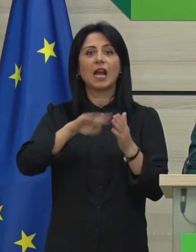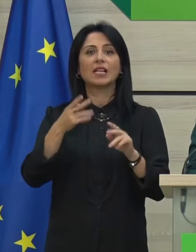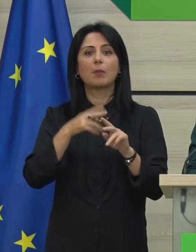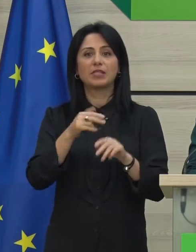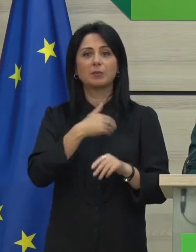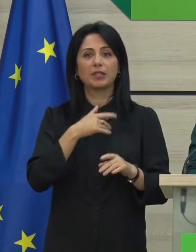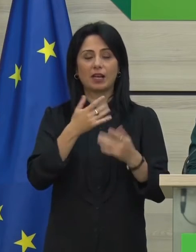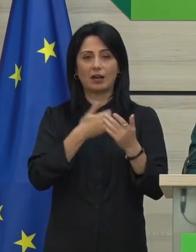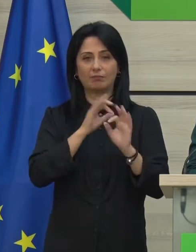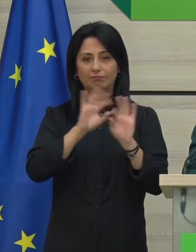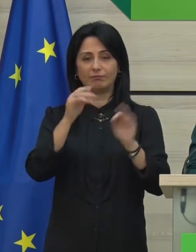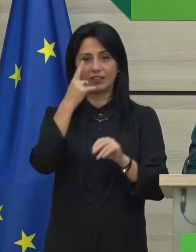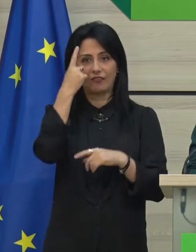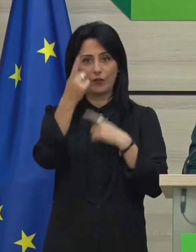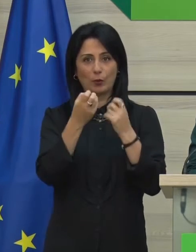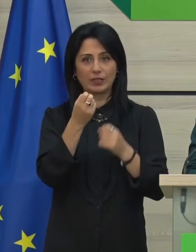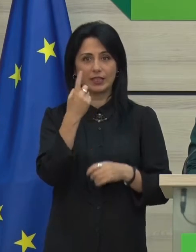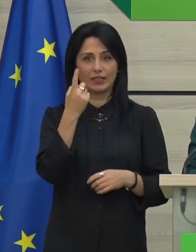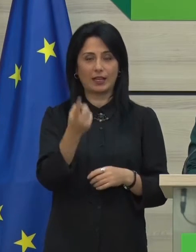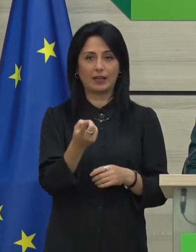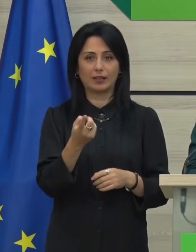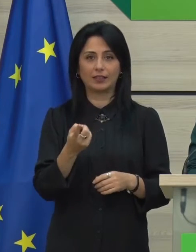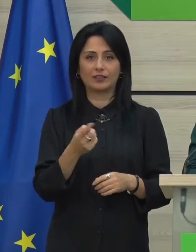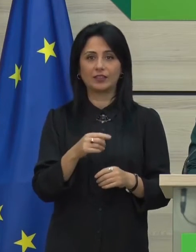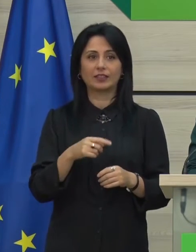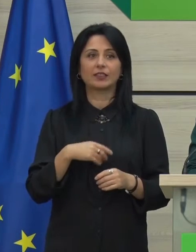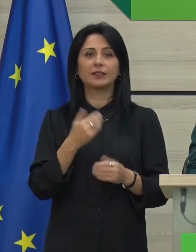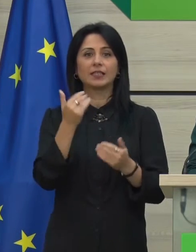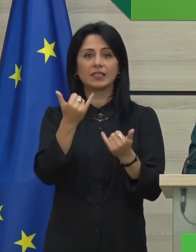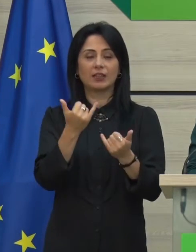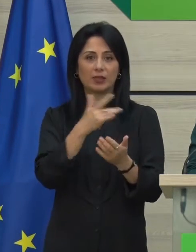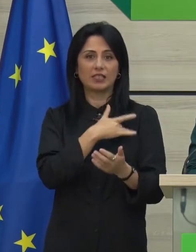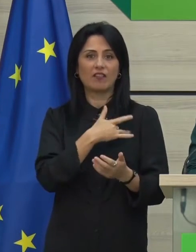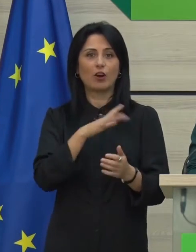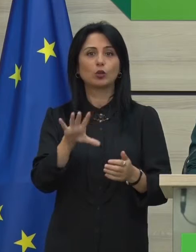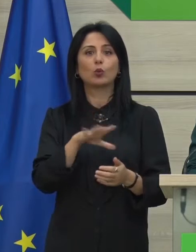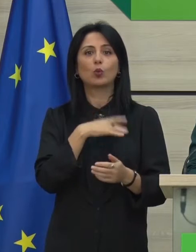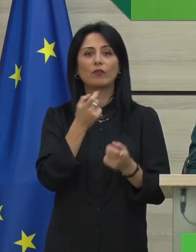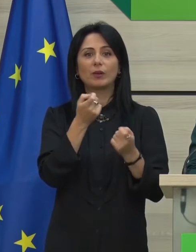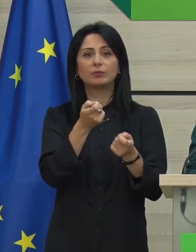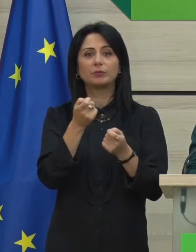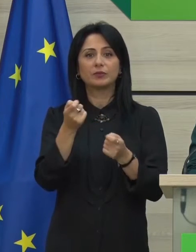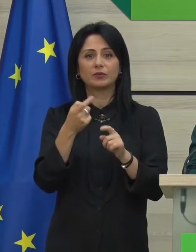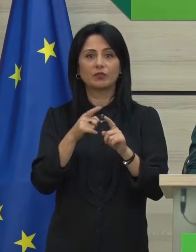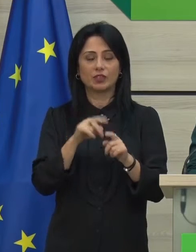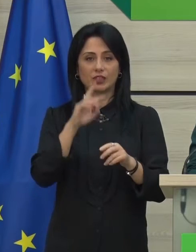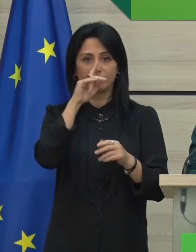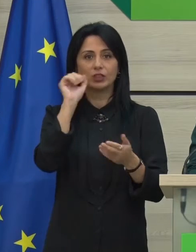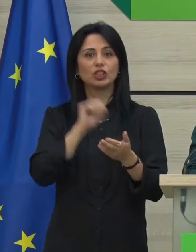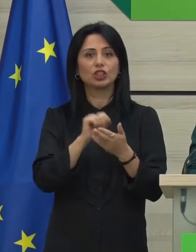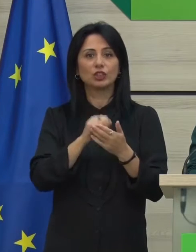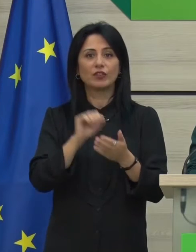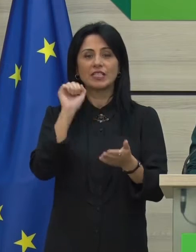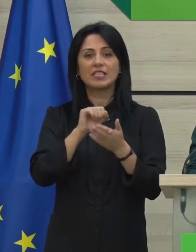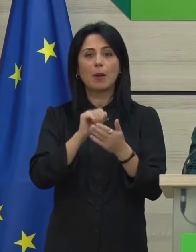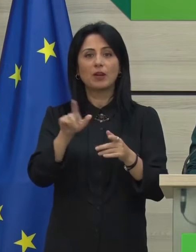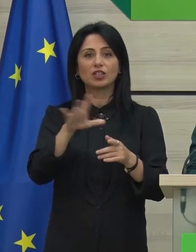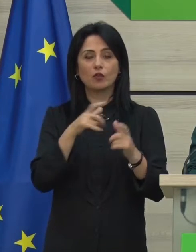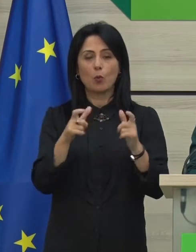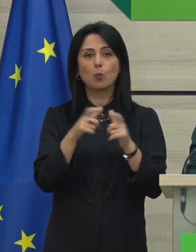მინდა მოგაწოდოთ კიდევ ერთი ინფორმაცია. Სავარაუდოდ ადგილი ჰქონდა გარკვეულ სტამბურ შეცდომას, როდესაც სტამბაში